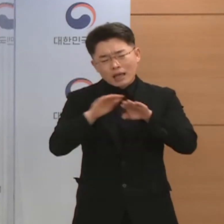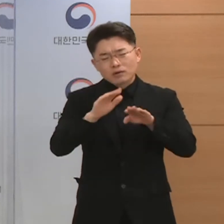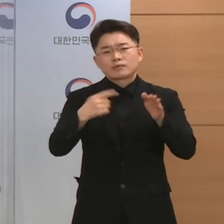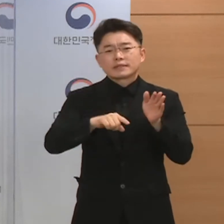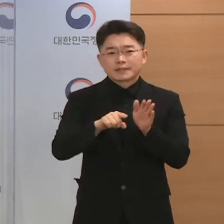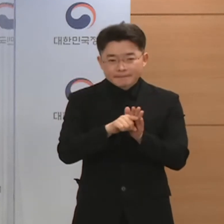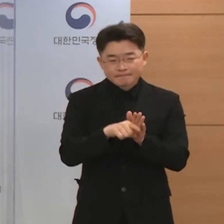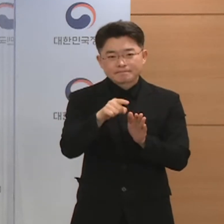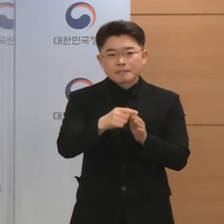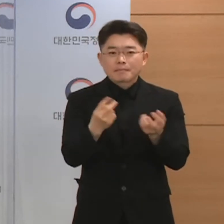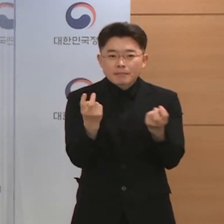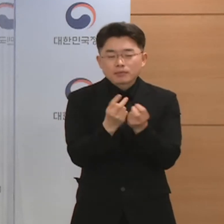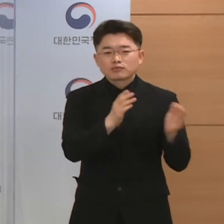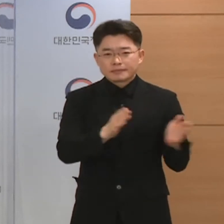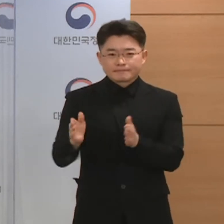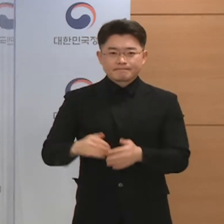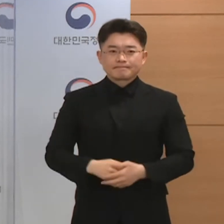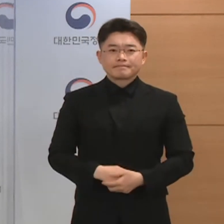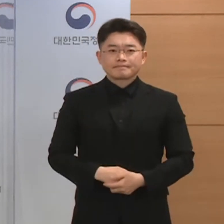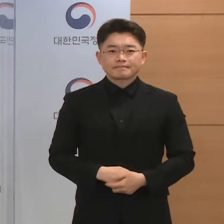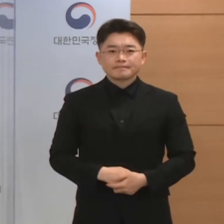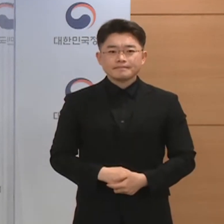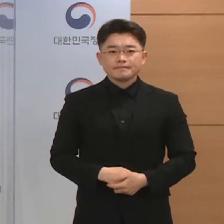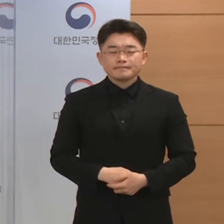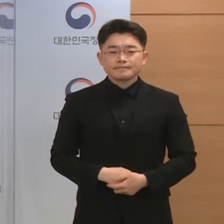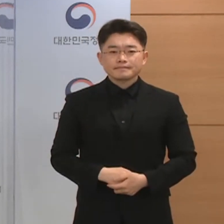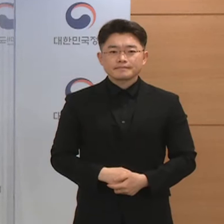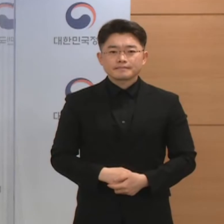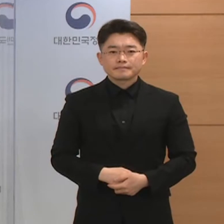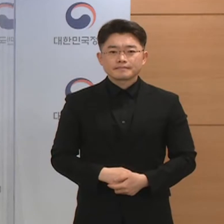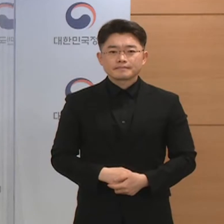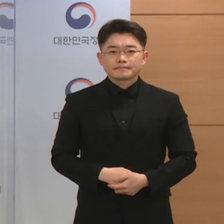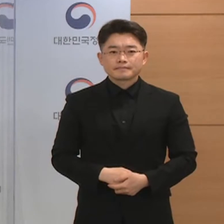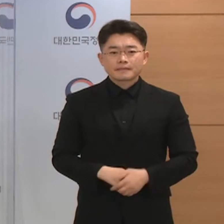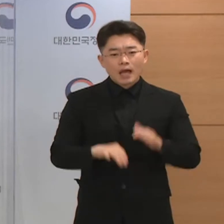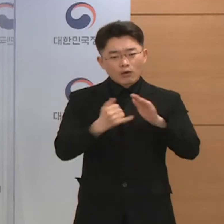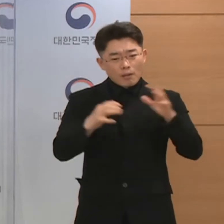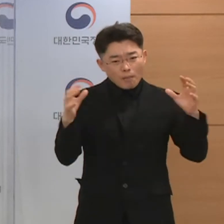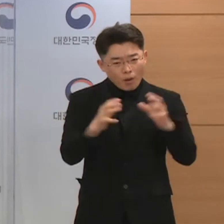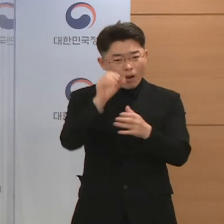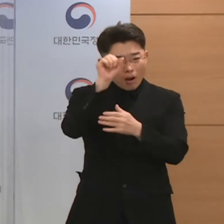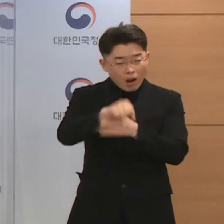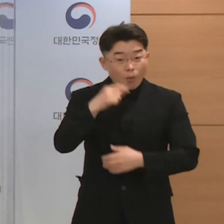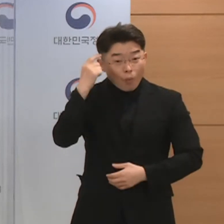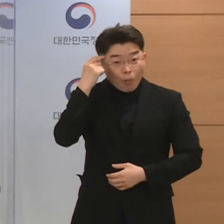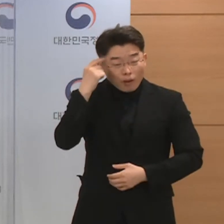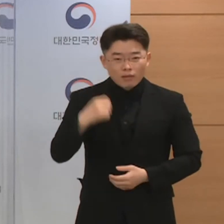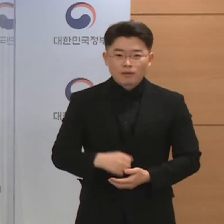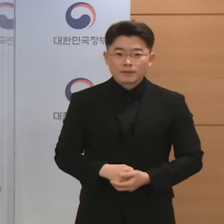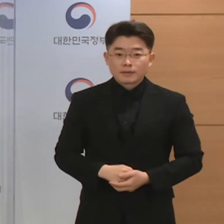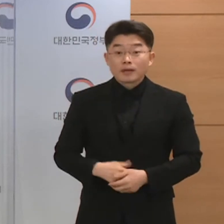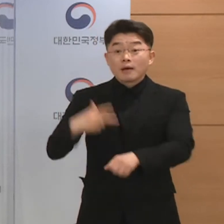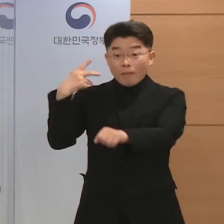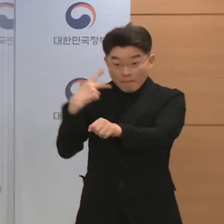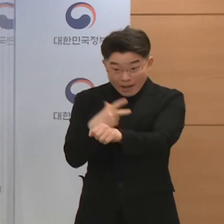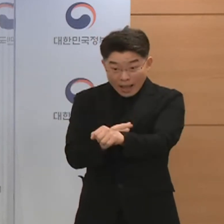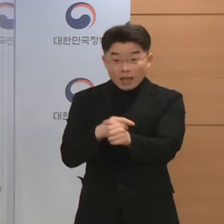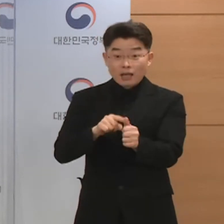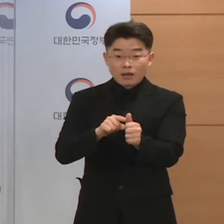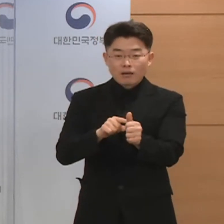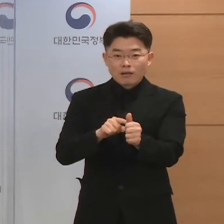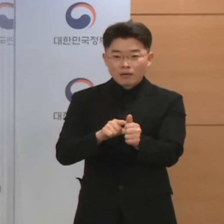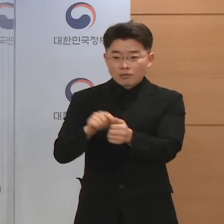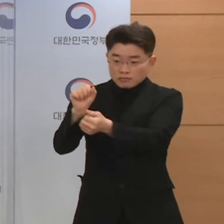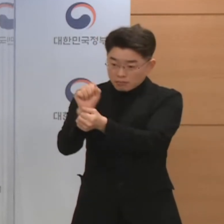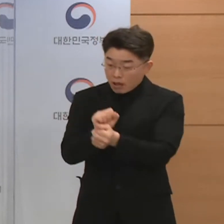이번에 이런 조치를 하게 된 근거는 아까 1번 답변에서도 말씀드렸다시피 감염 예방 효과나 혹은 사망 예방 효과 또